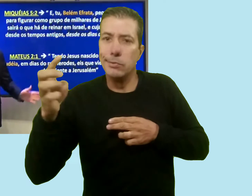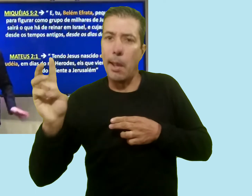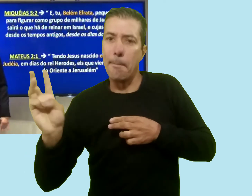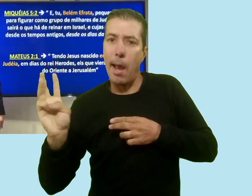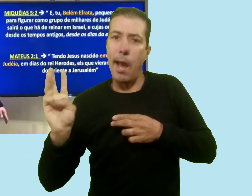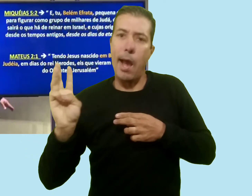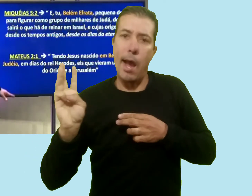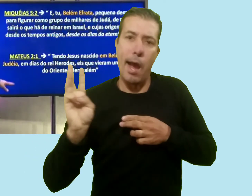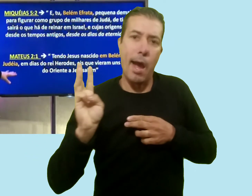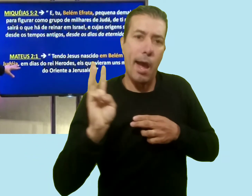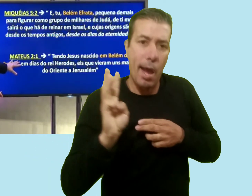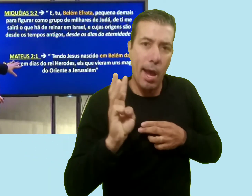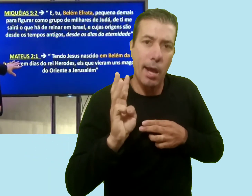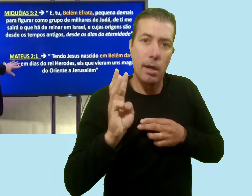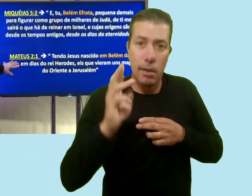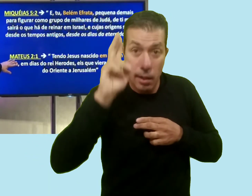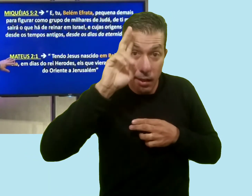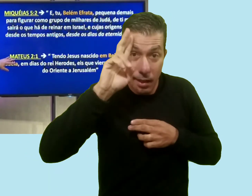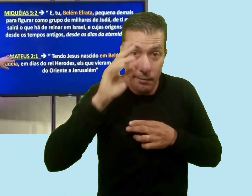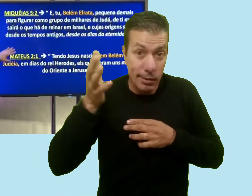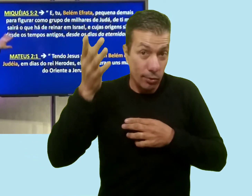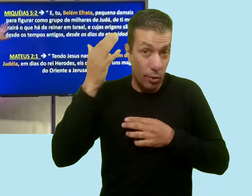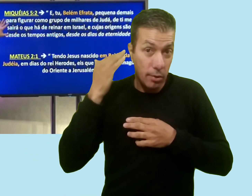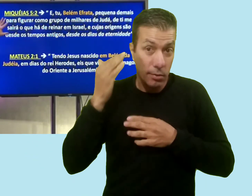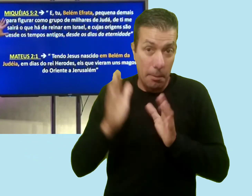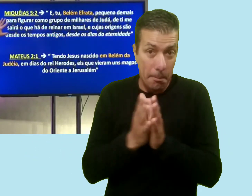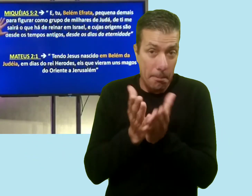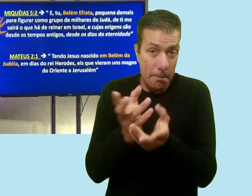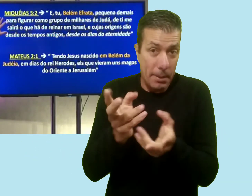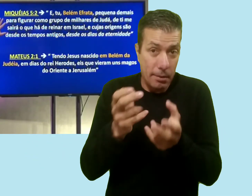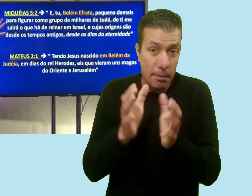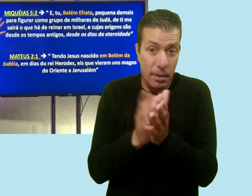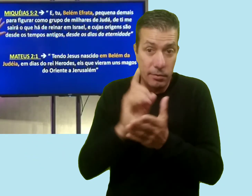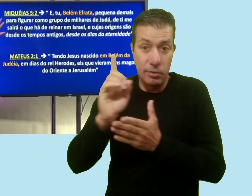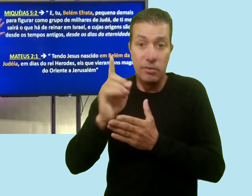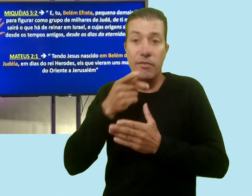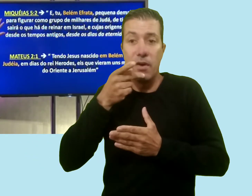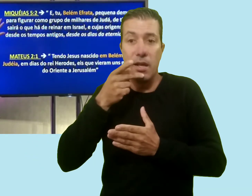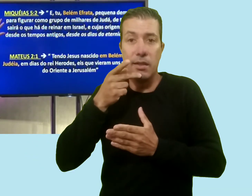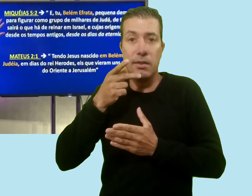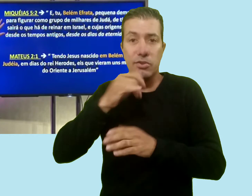vamos estudar esses magos aí mais tarde. Mas vocês estão percebendo que a Bíblia fala?